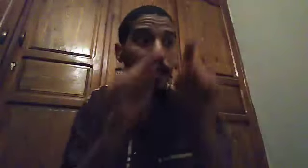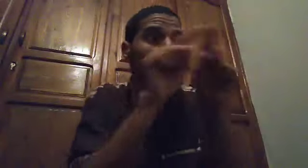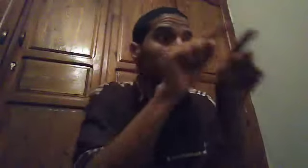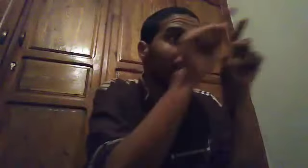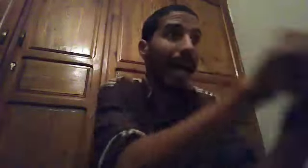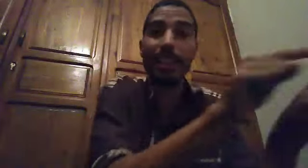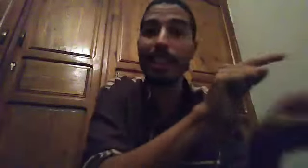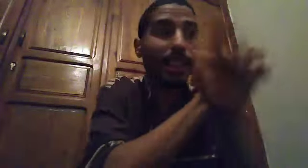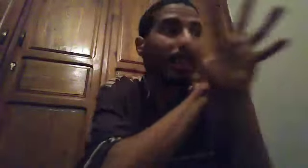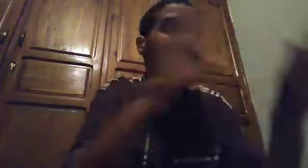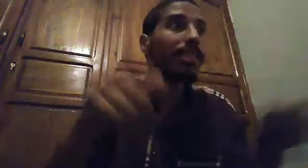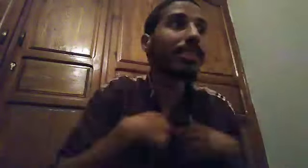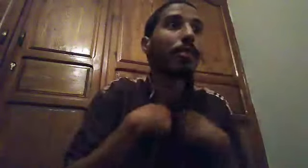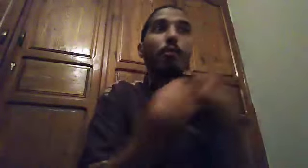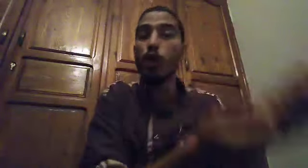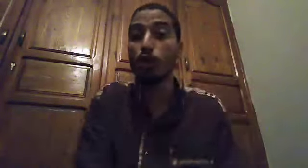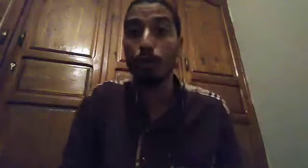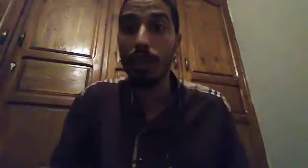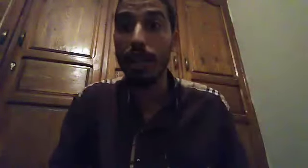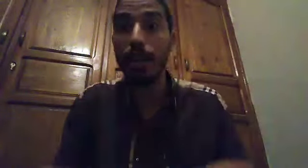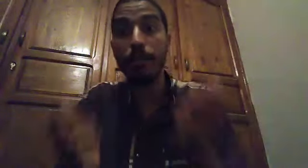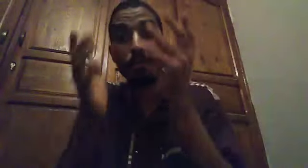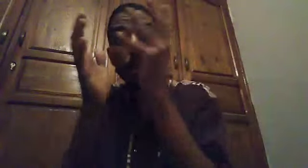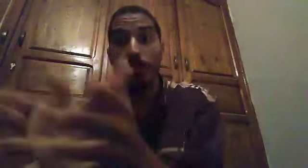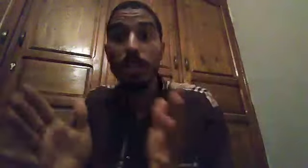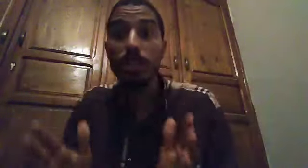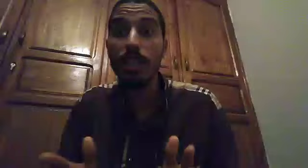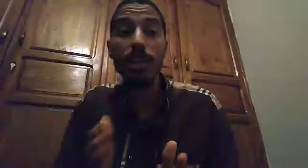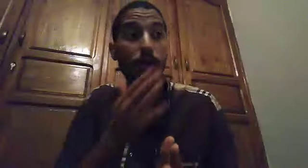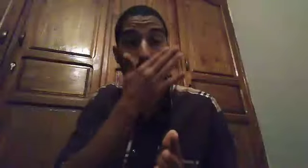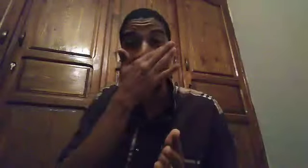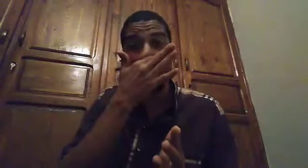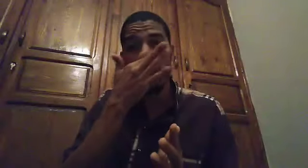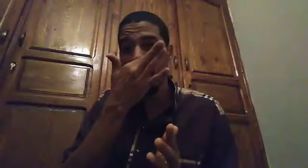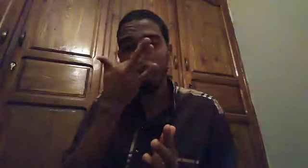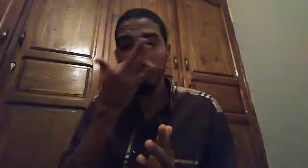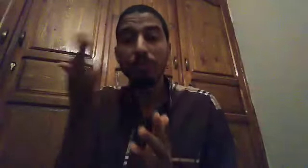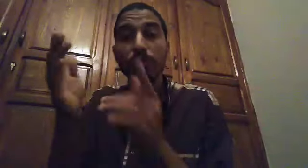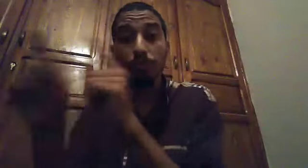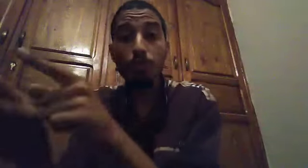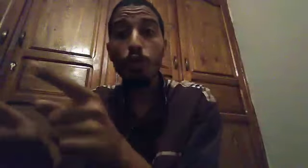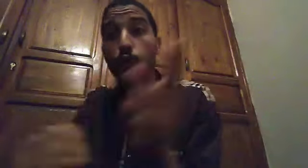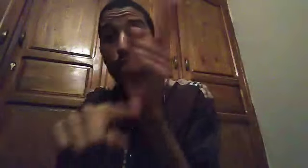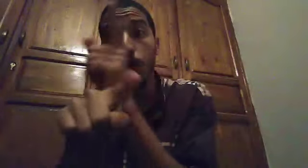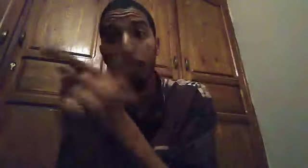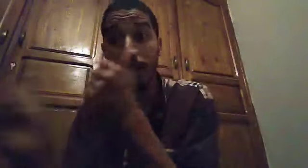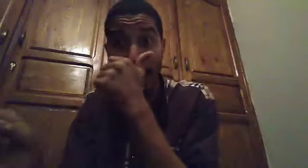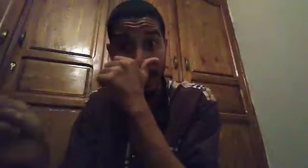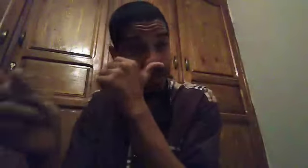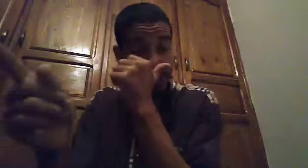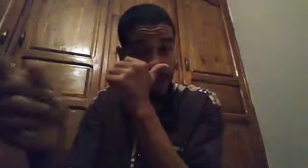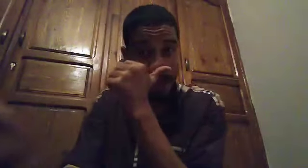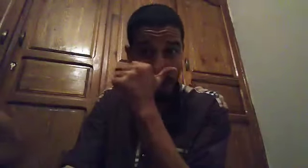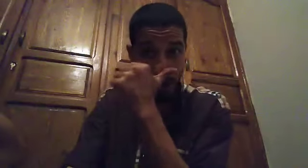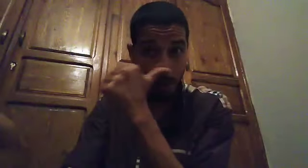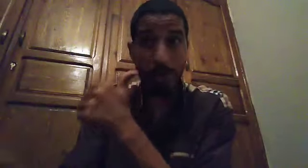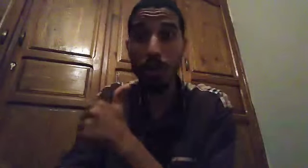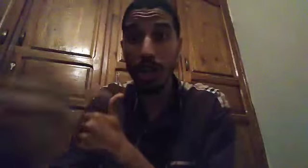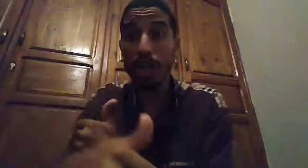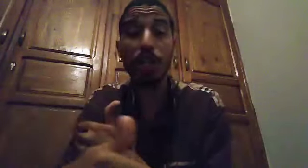خصو يتقاتل دمه يحطو في التيران، فهذا الشيء اللي دار اوتاميندي اليوم والفضل كيرجع فيه، يعني روميرو اللي رجع اليوم